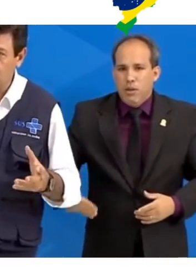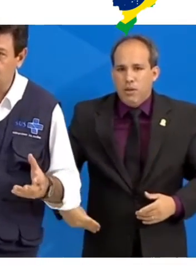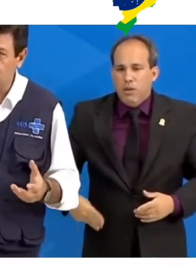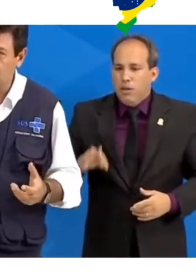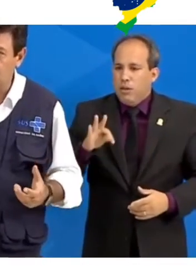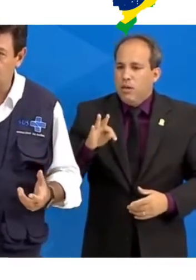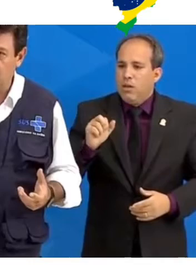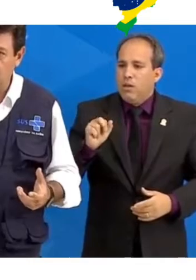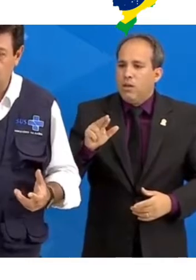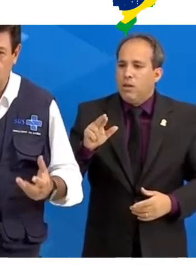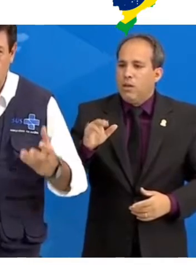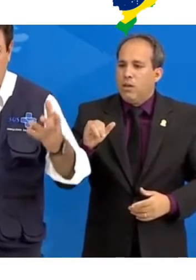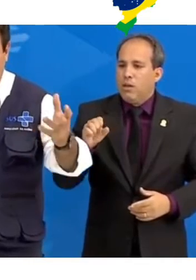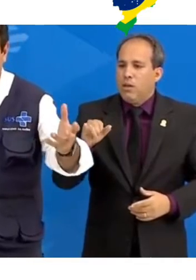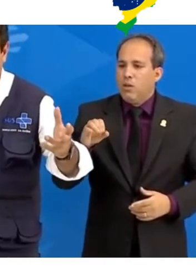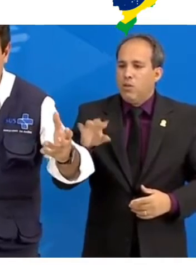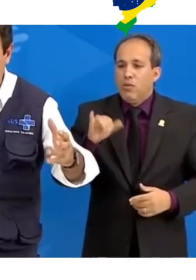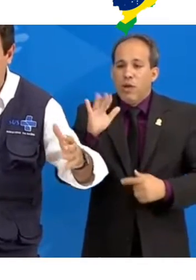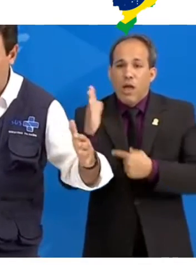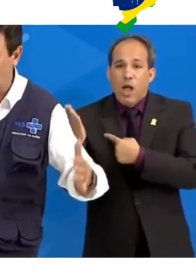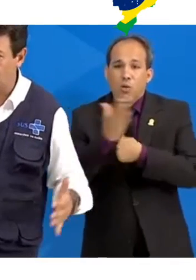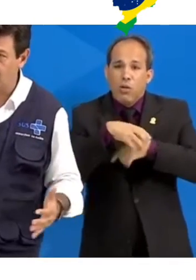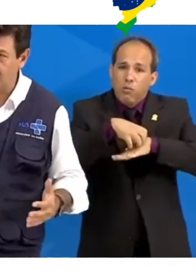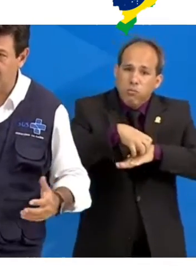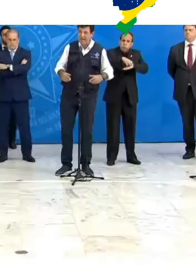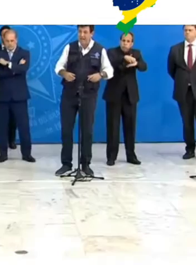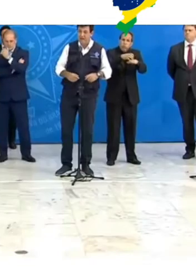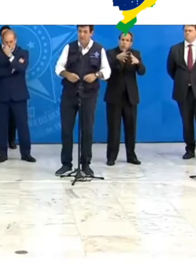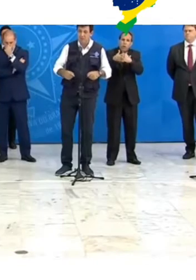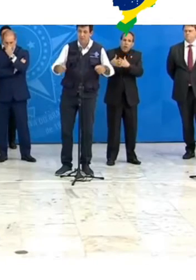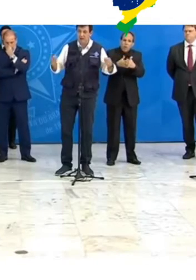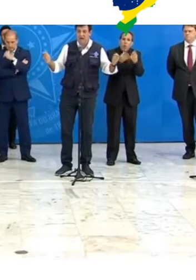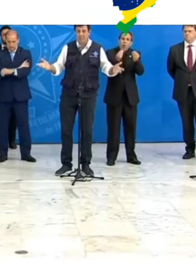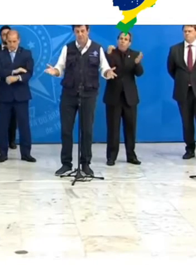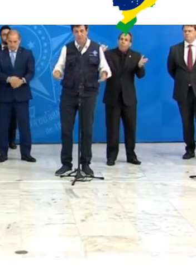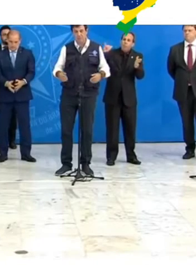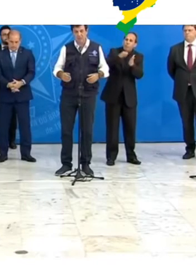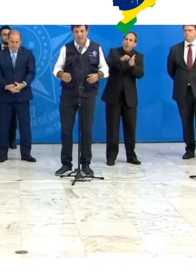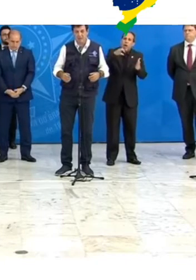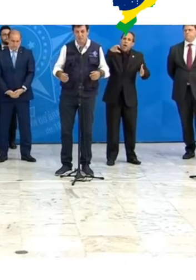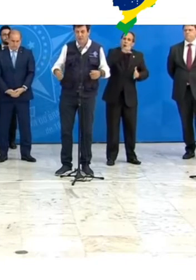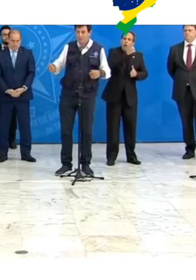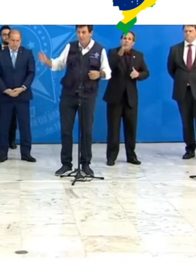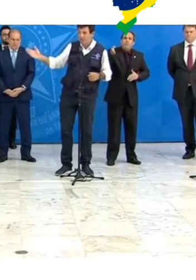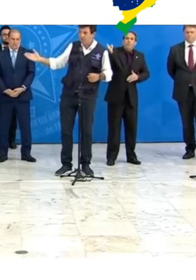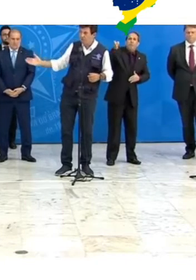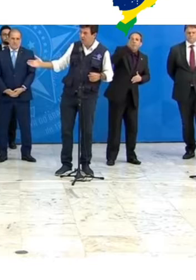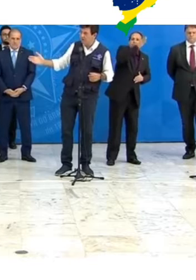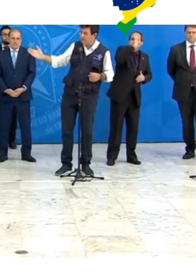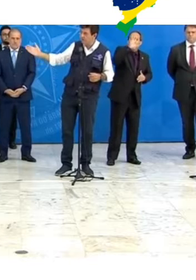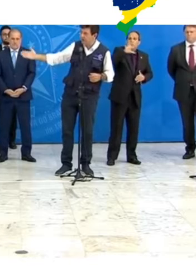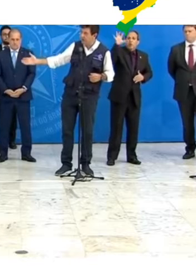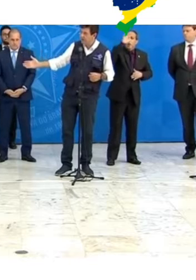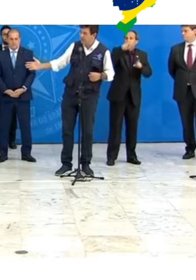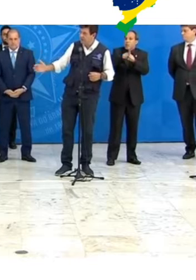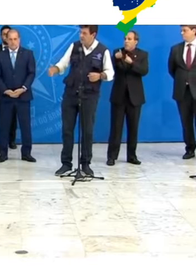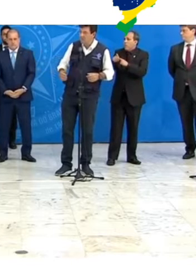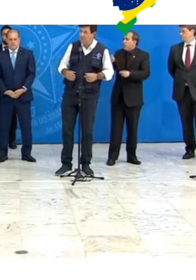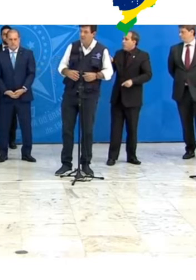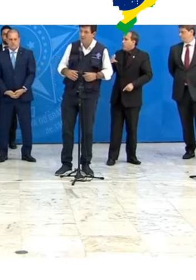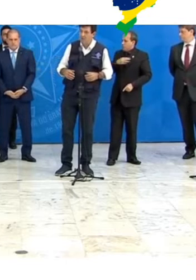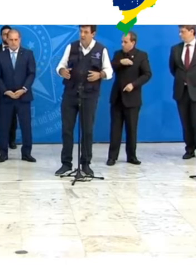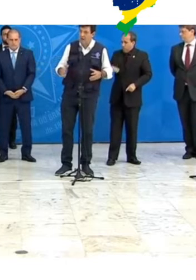da logística, da infraestrutura, como trazer, como aterrissar, como chegar rápido nos estados. O ministro Onyx, que vai,